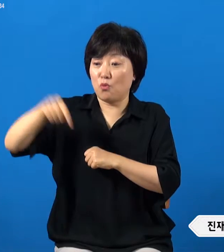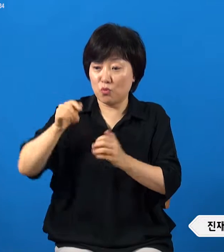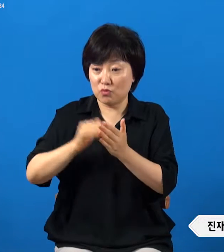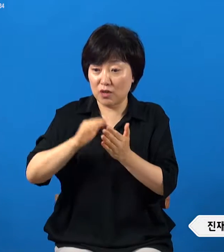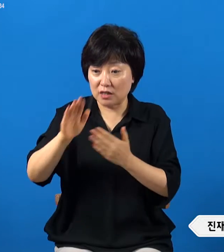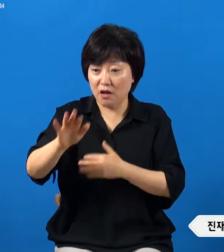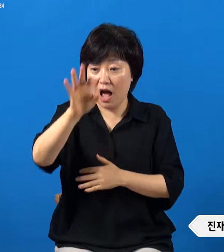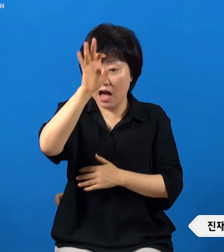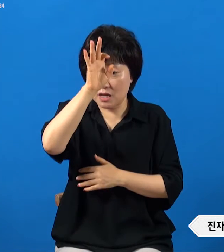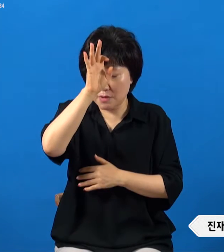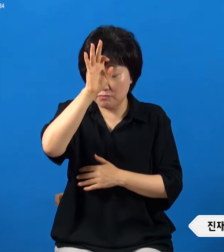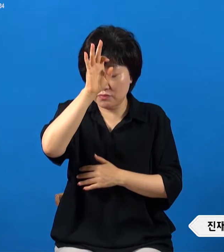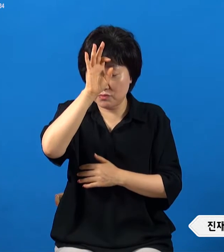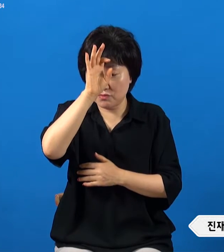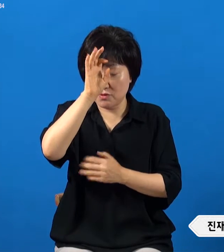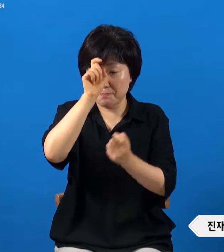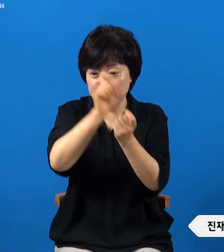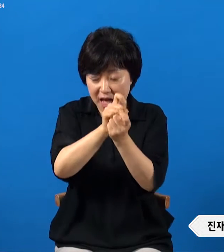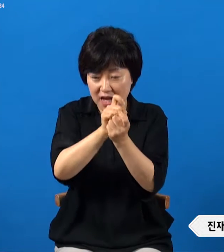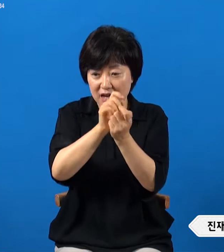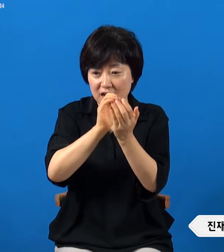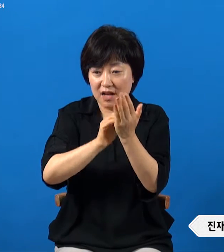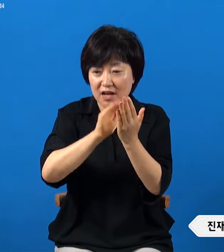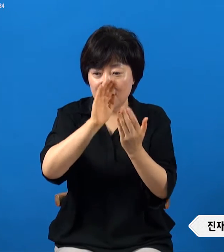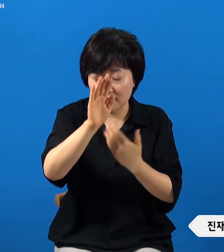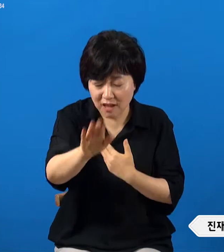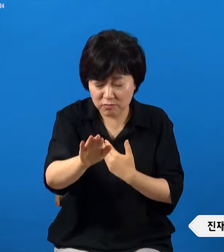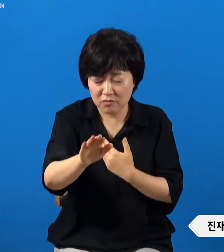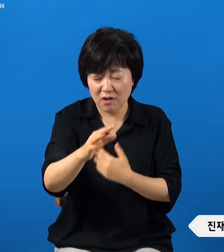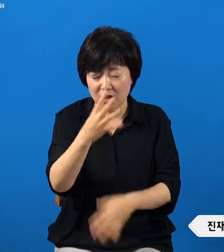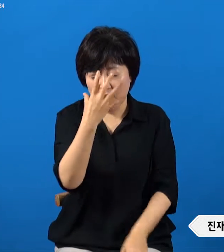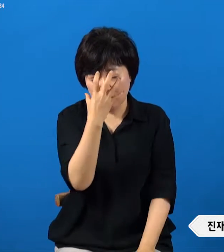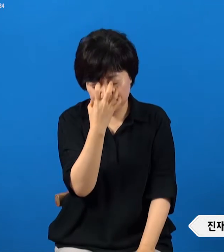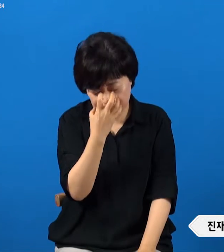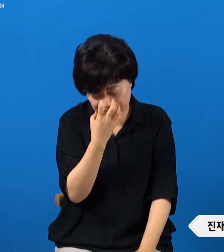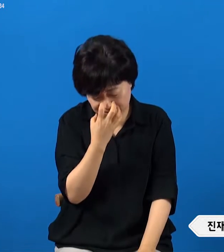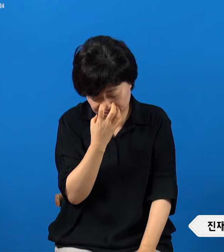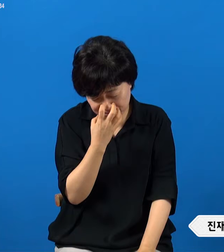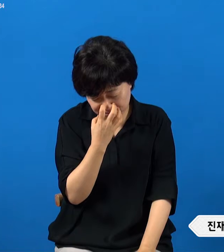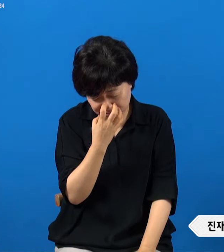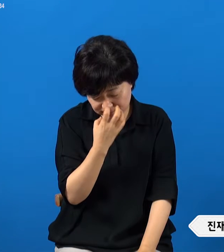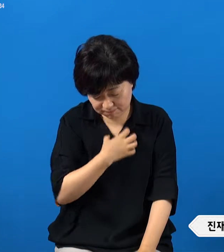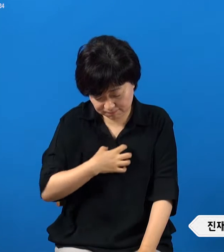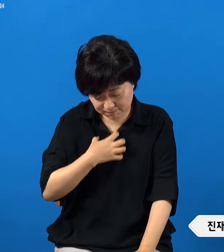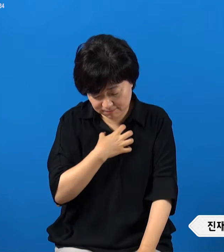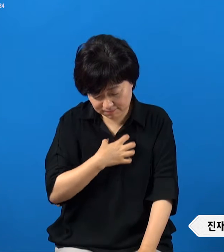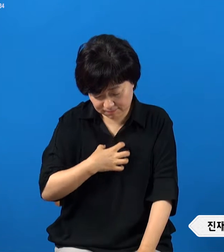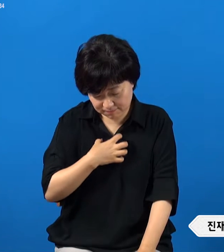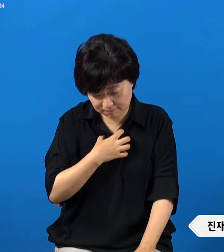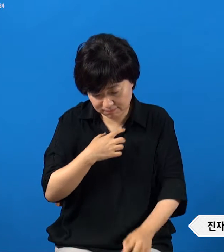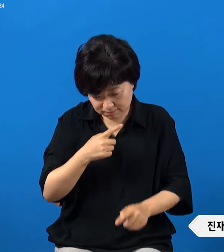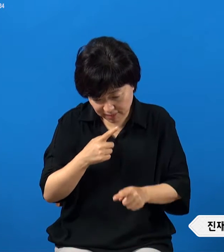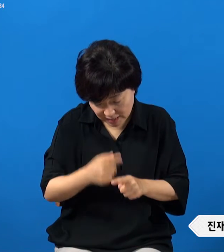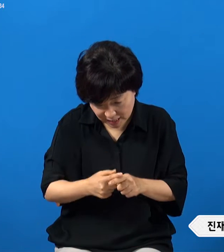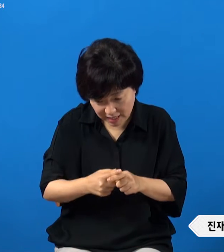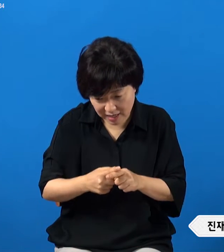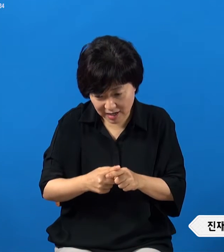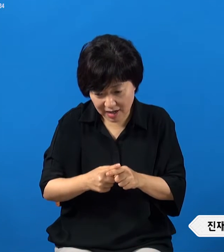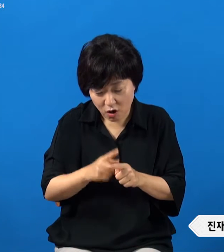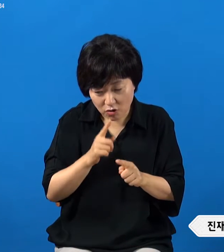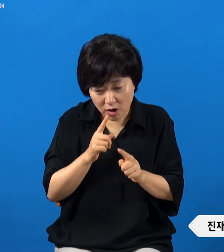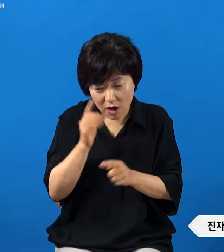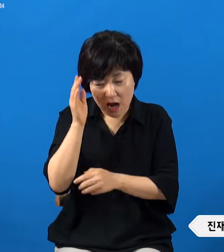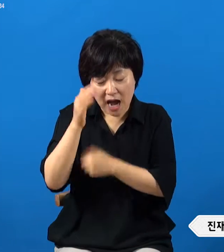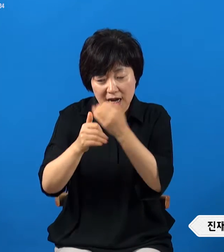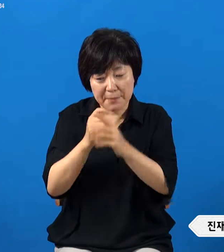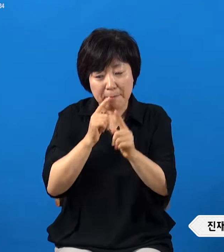시간을 지납니다. 그러다가 하나님을 만나고 어느 날 말씀을 보다가 하나님이 주신 은혜를 새롭게